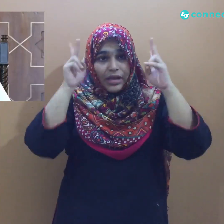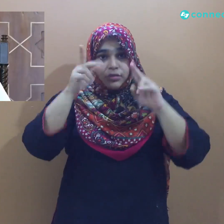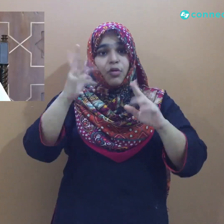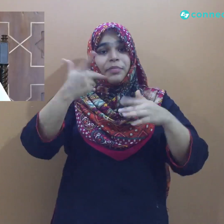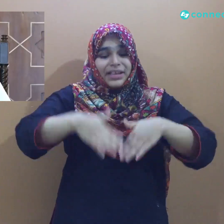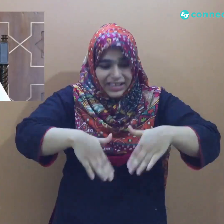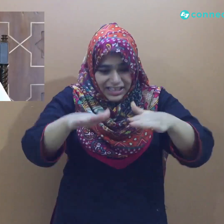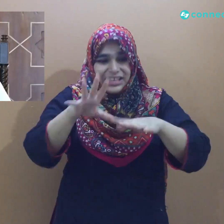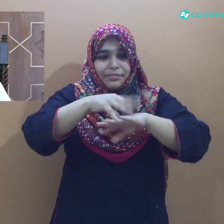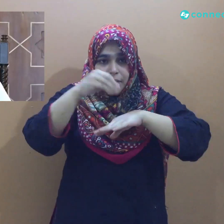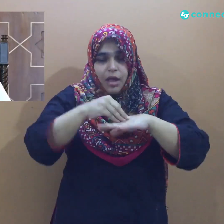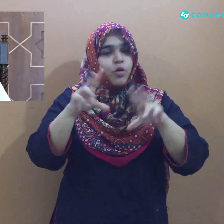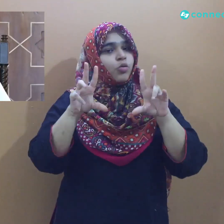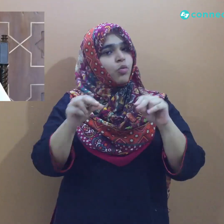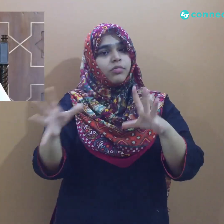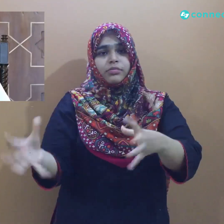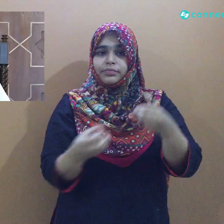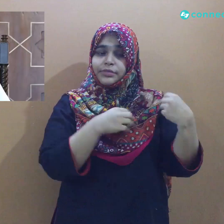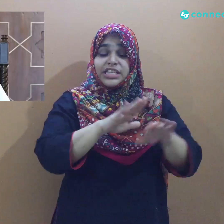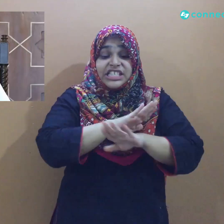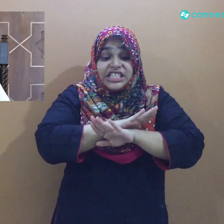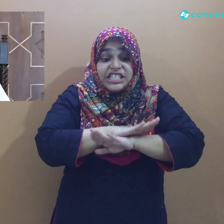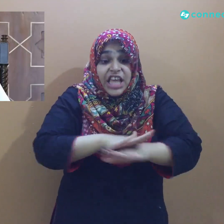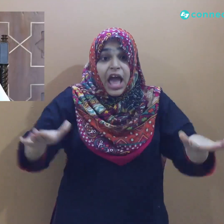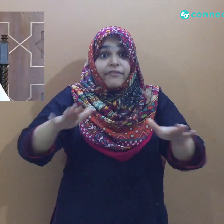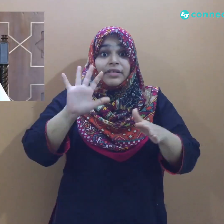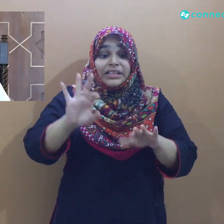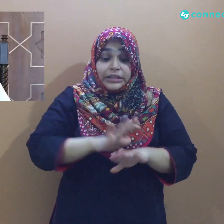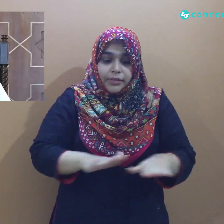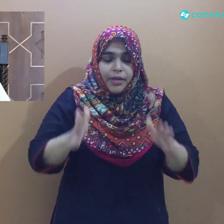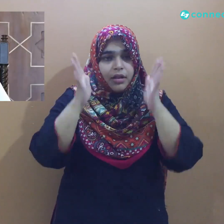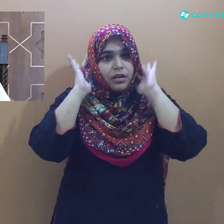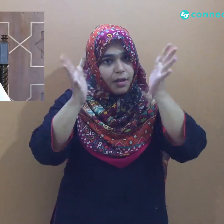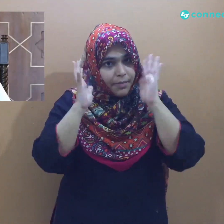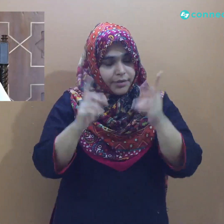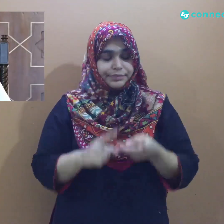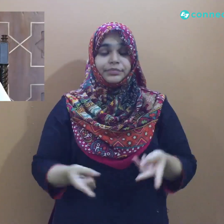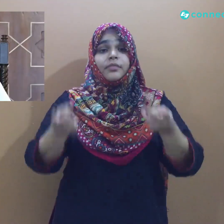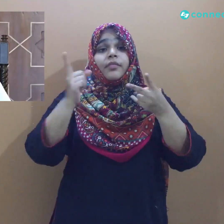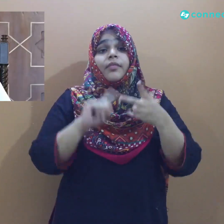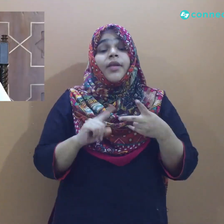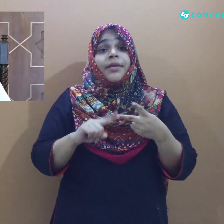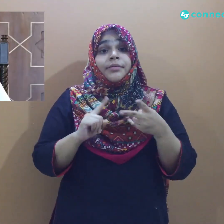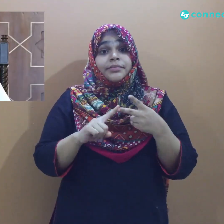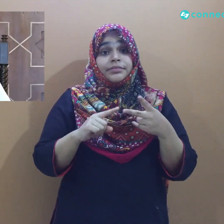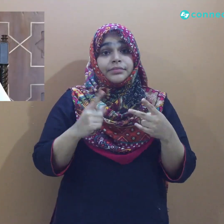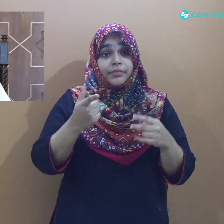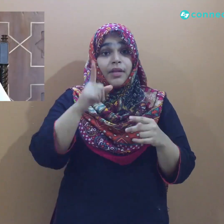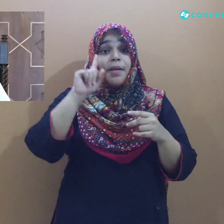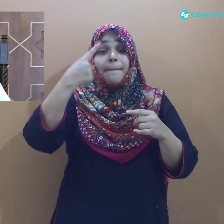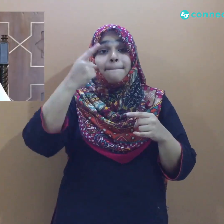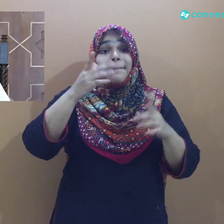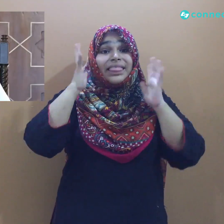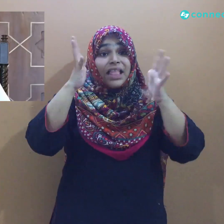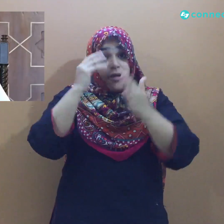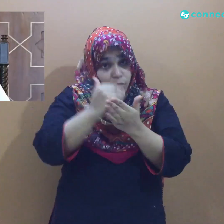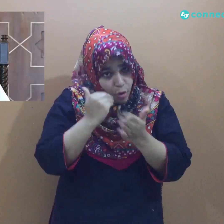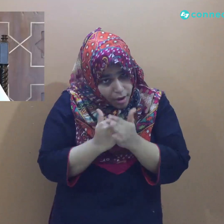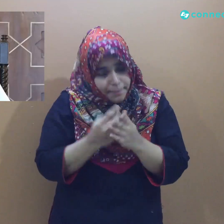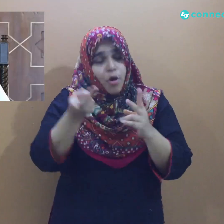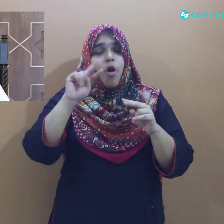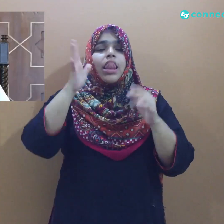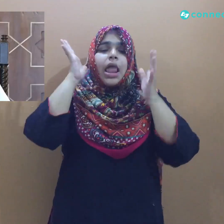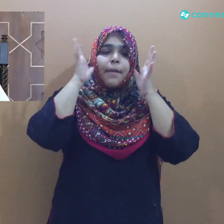نہیں بچھائی جائیں گی، صاف فرش پر نماز پڑھی جائے گی۔ نمبر 2، اگر کچا، یہ تراویح کے اعتبار سے بھی